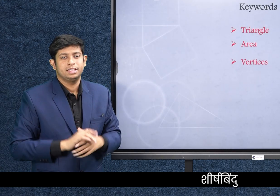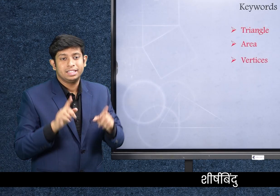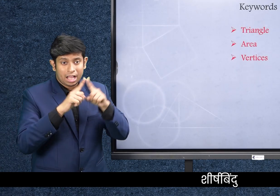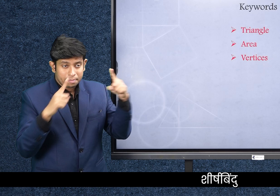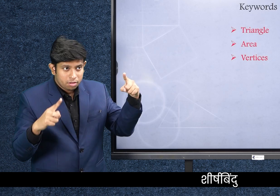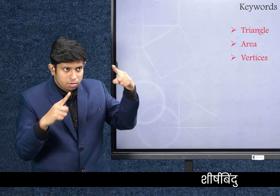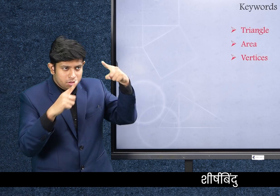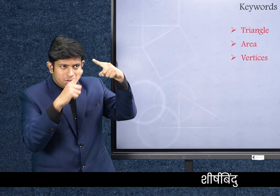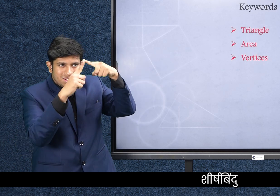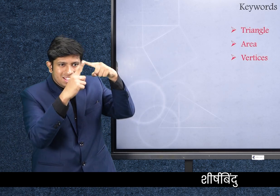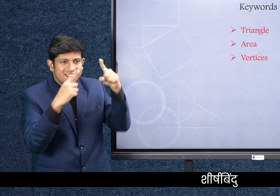शीर्ष बिंदु,